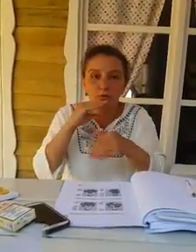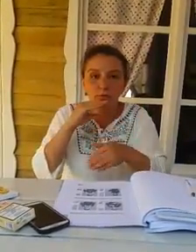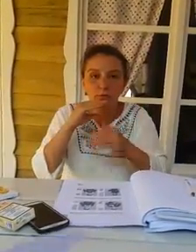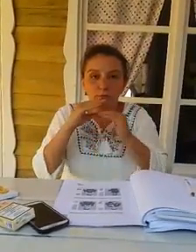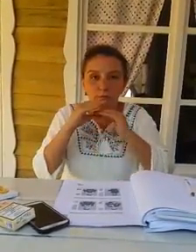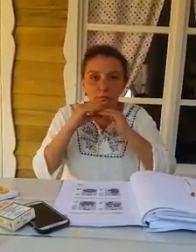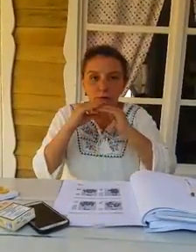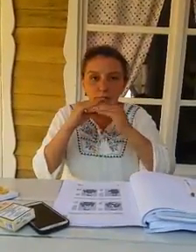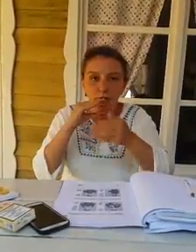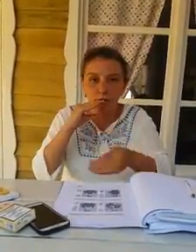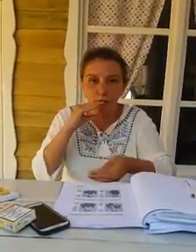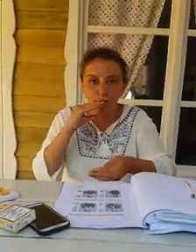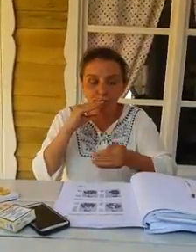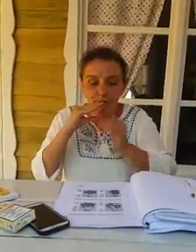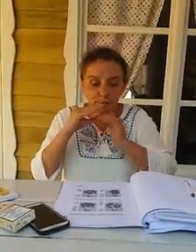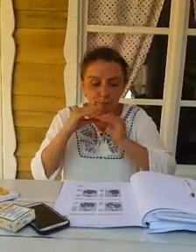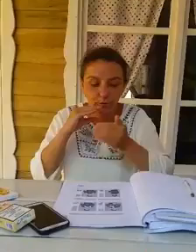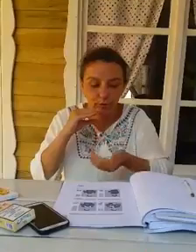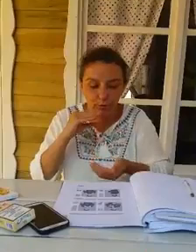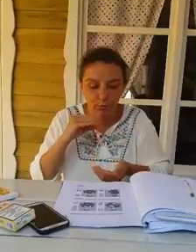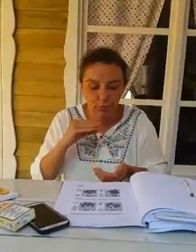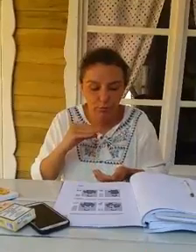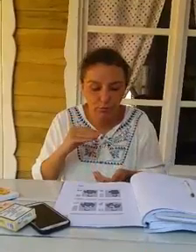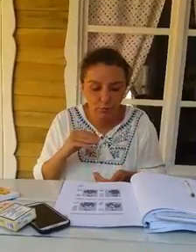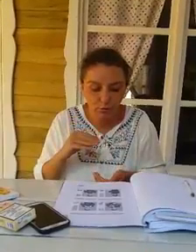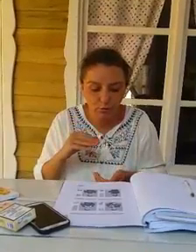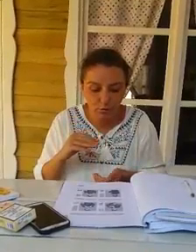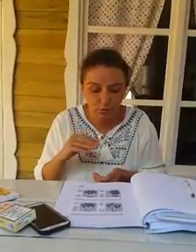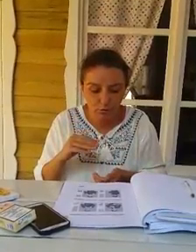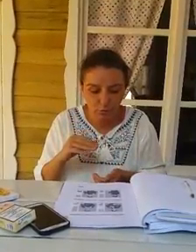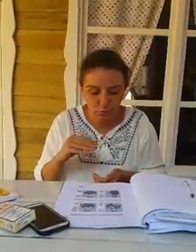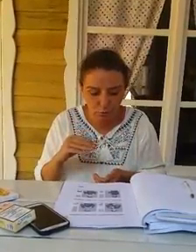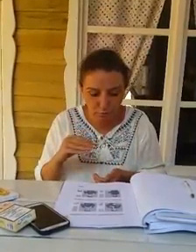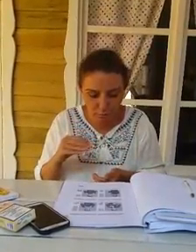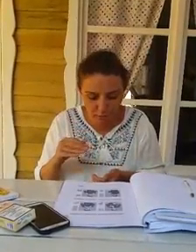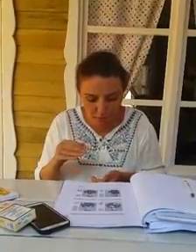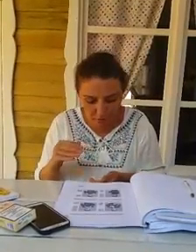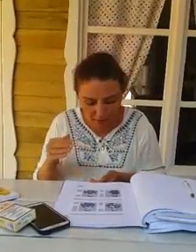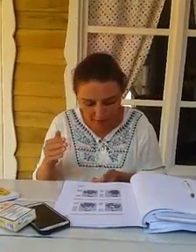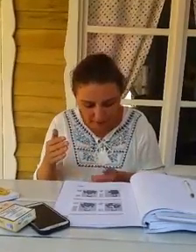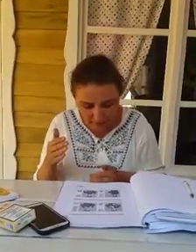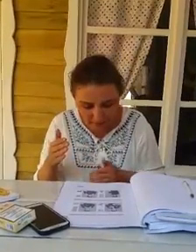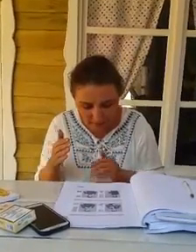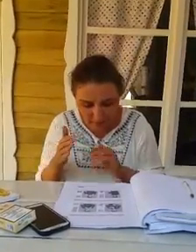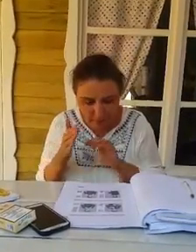Yorum. Yorum. Yorum. YouTube mu lan?